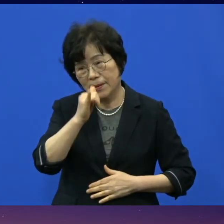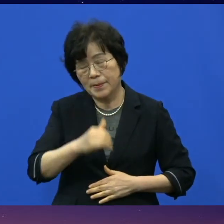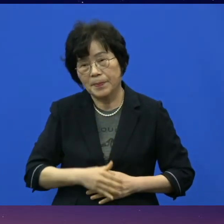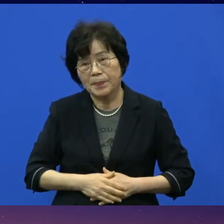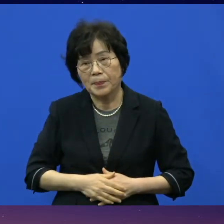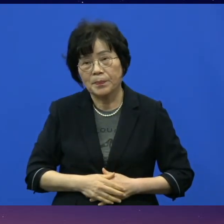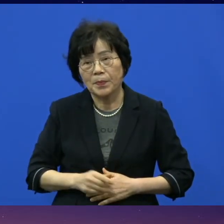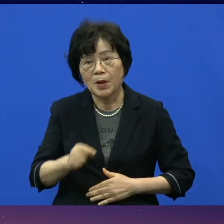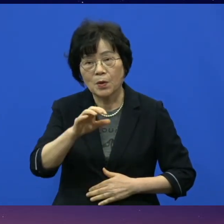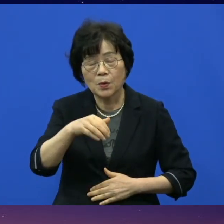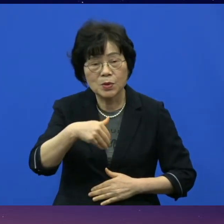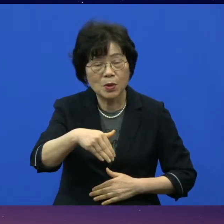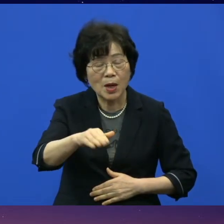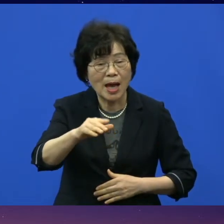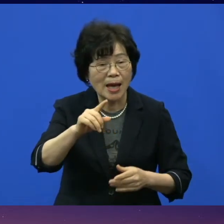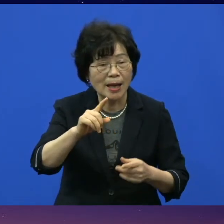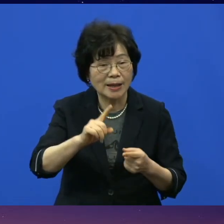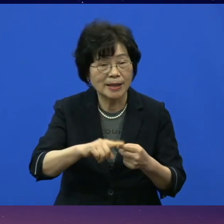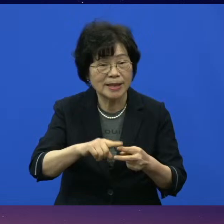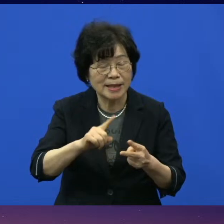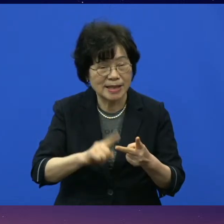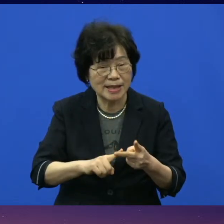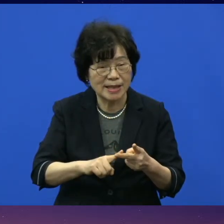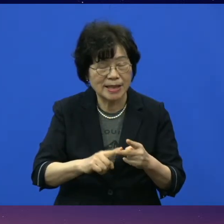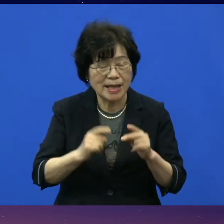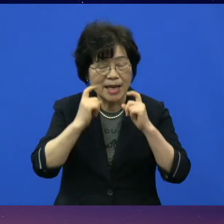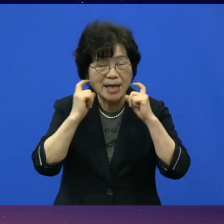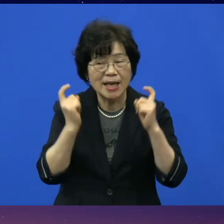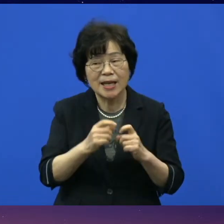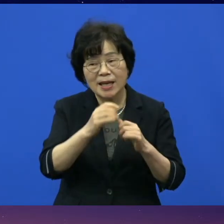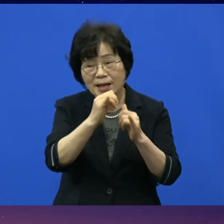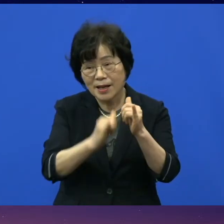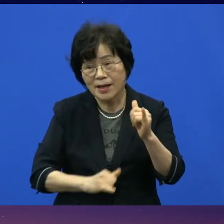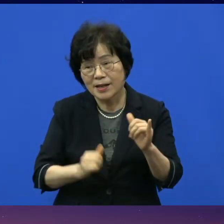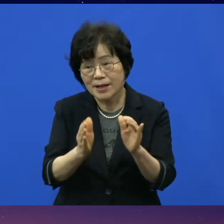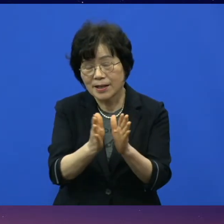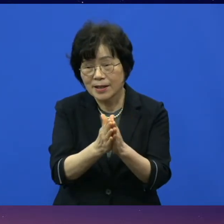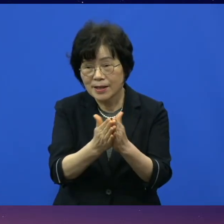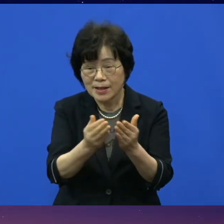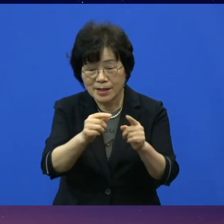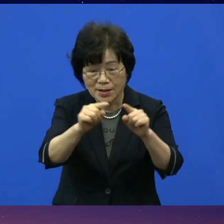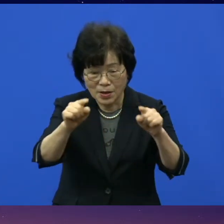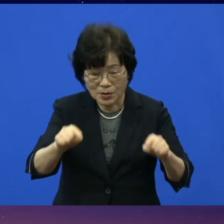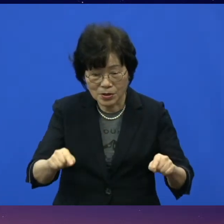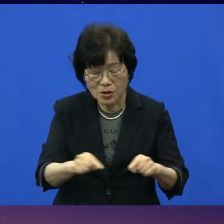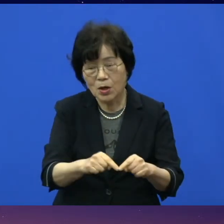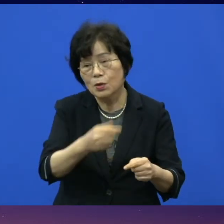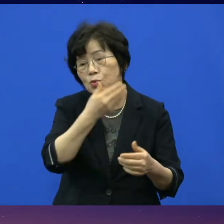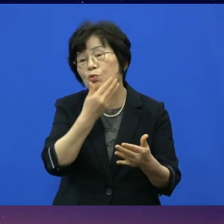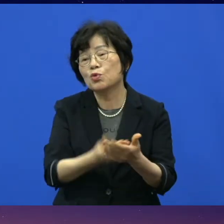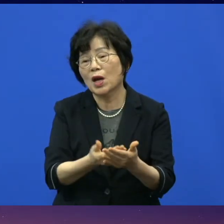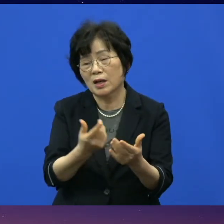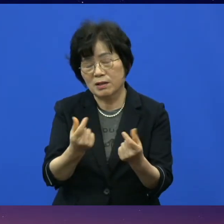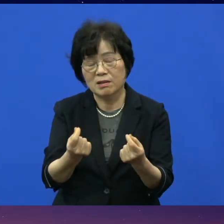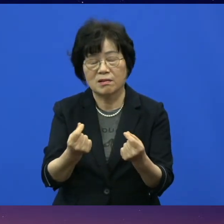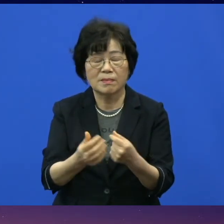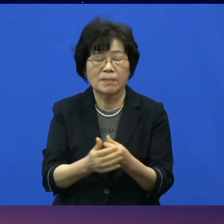여러분, 어디를 가나 이력서가 그렇게 중요하잖아요. 그죠? 이력서가 중요해요. 스펙이 너무너무 중요한 거예요.